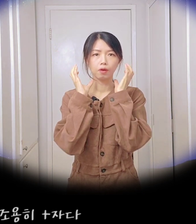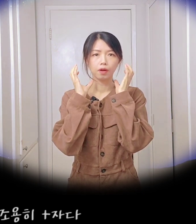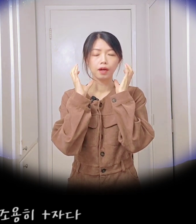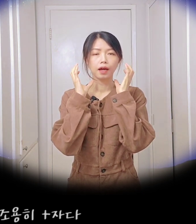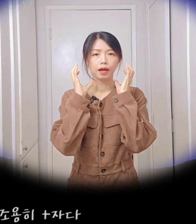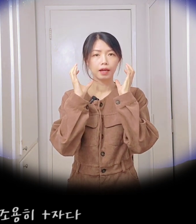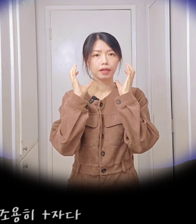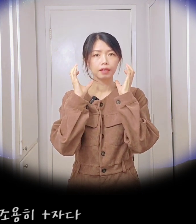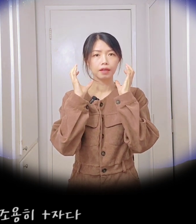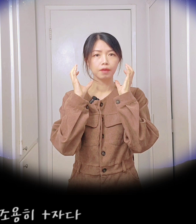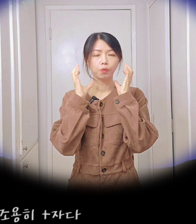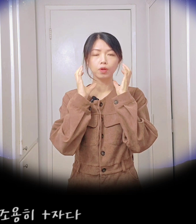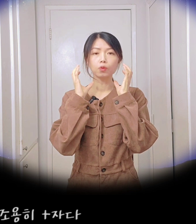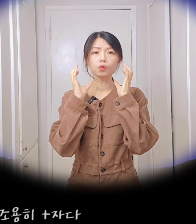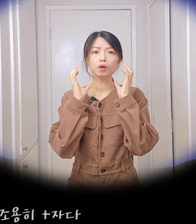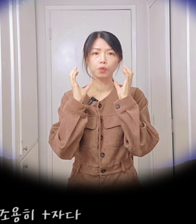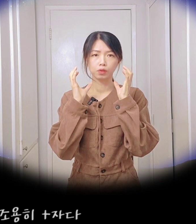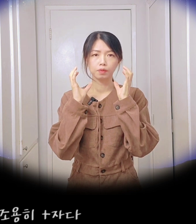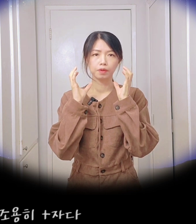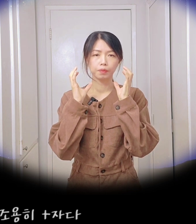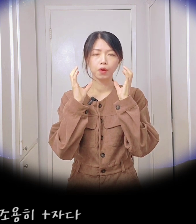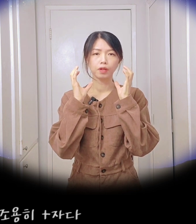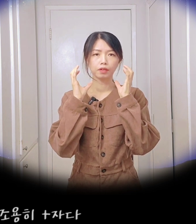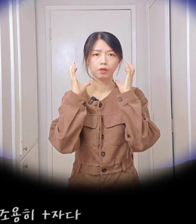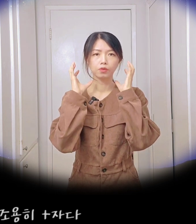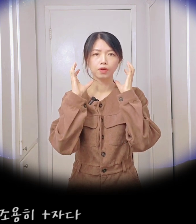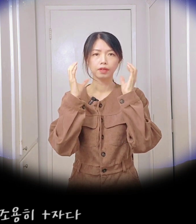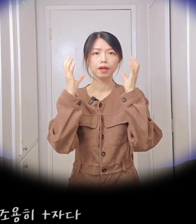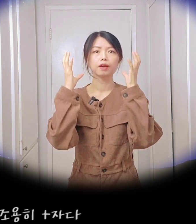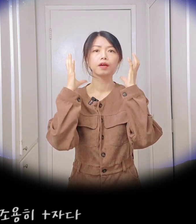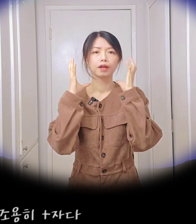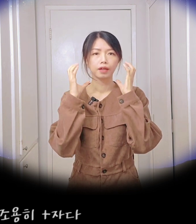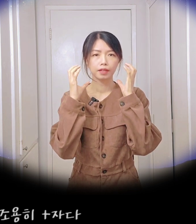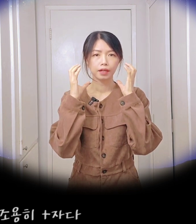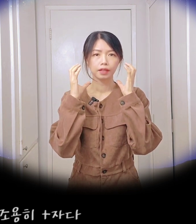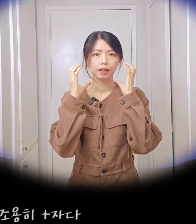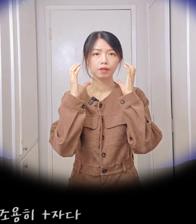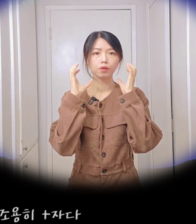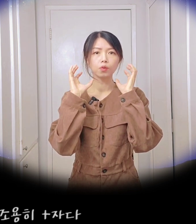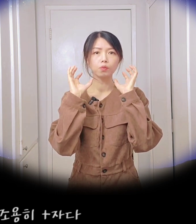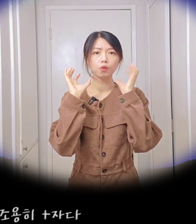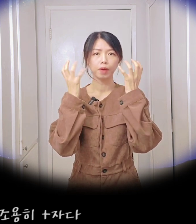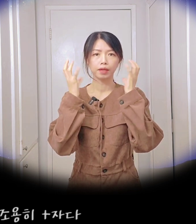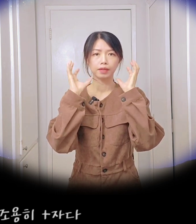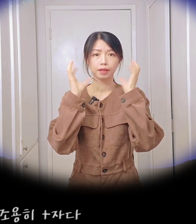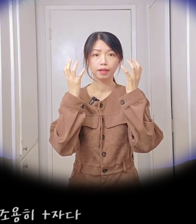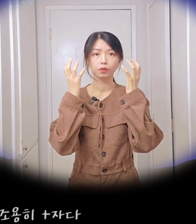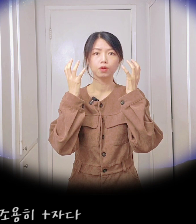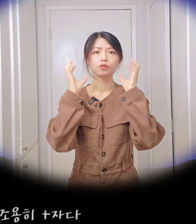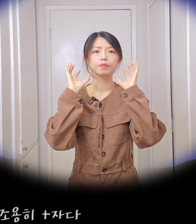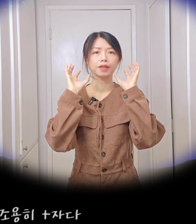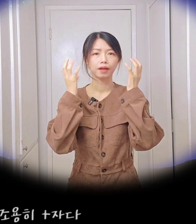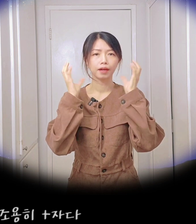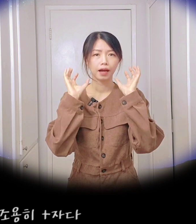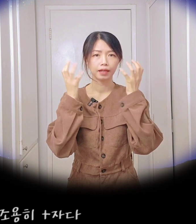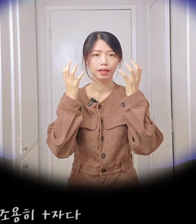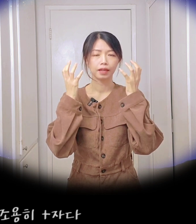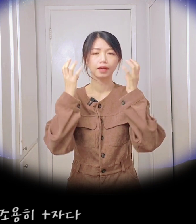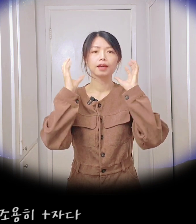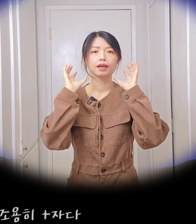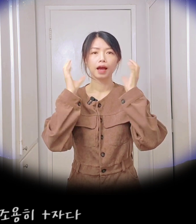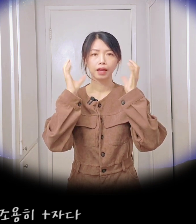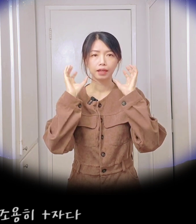쪽에서 아이들이 볼이 통통한 모습을 표현한 그런 수어인데요. 이 상태에서 손목만 살짝 돌려주시면 돼요.